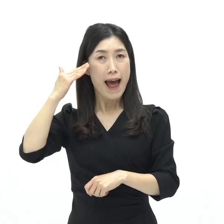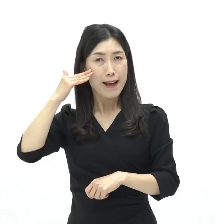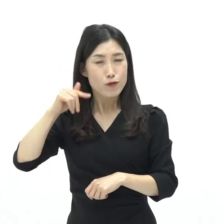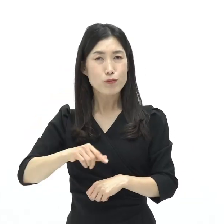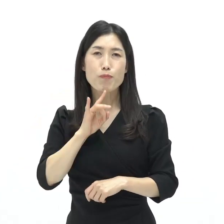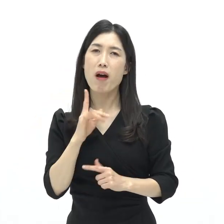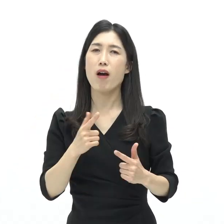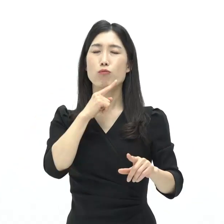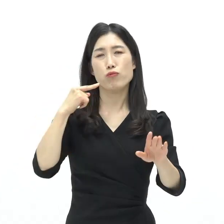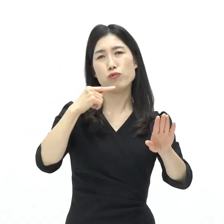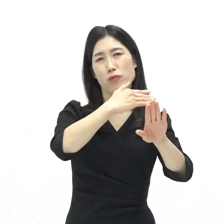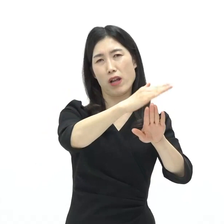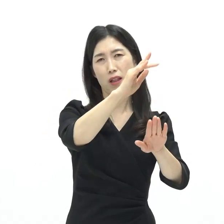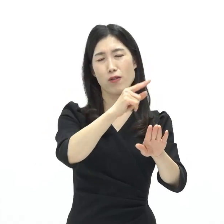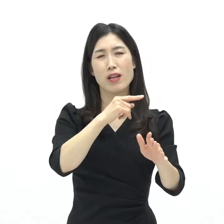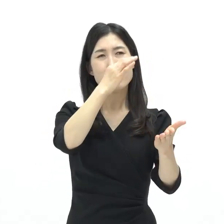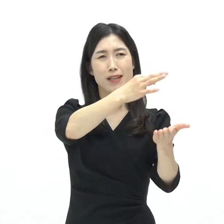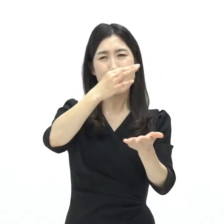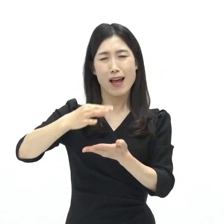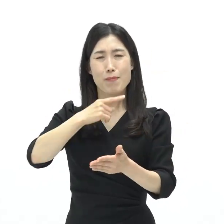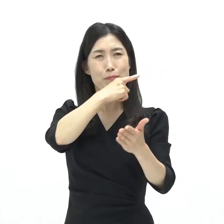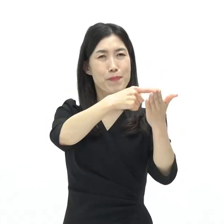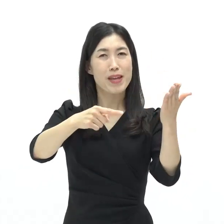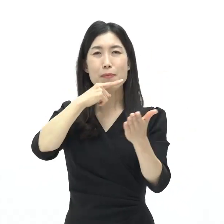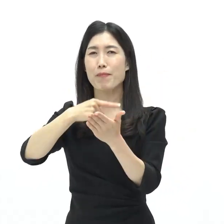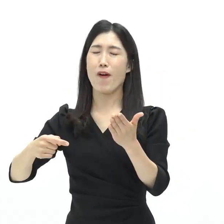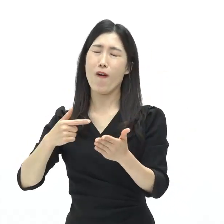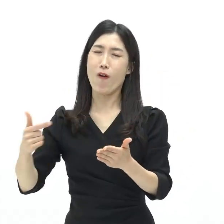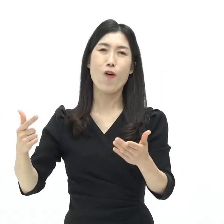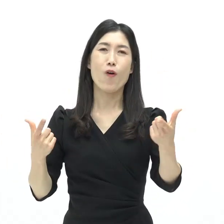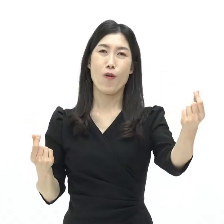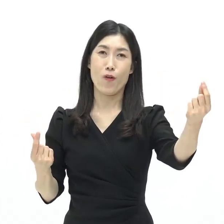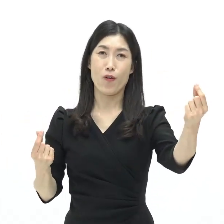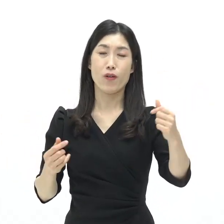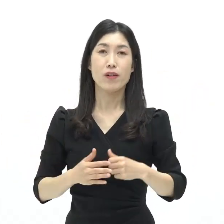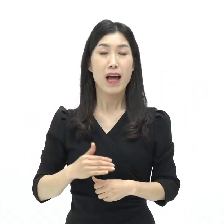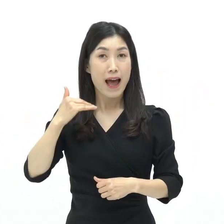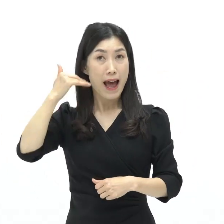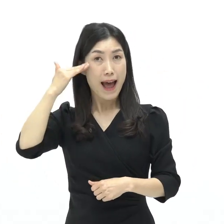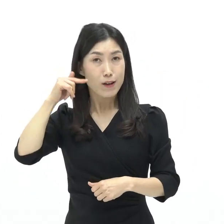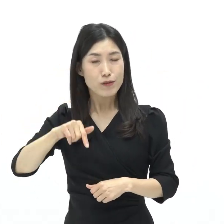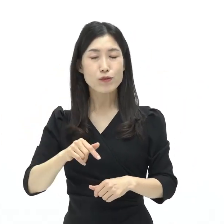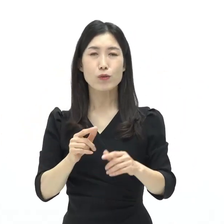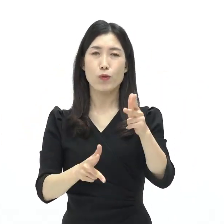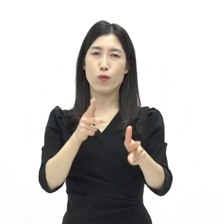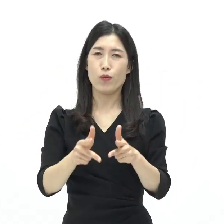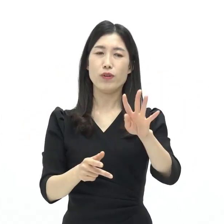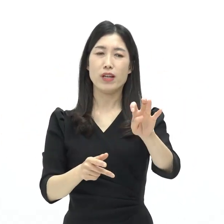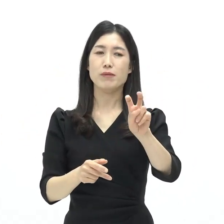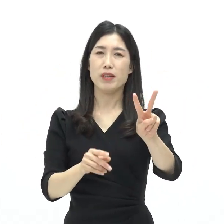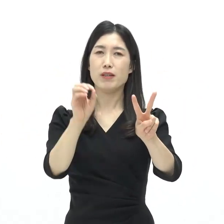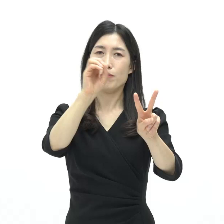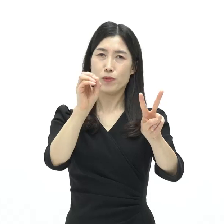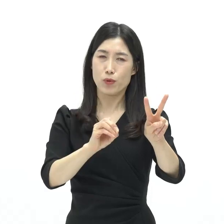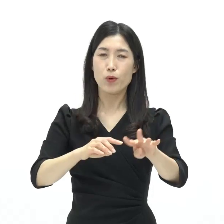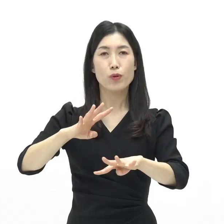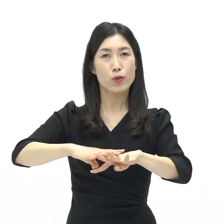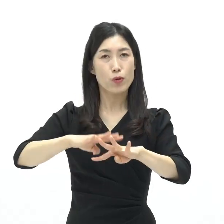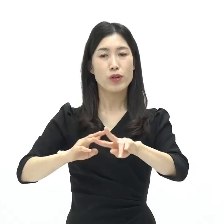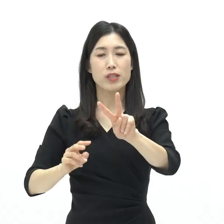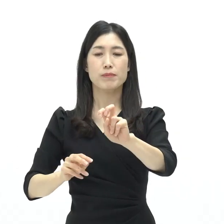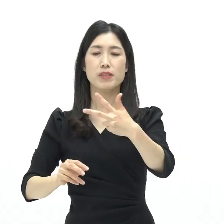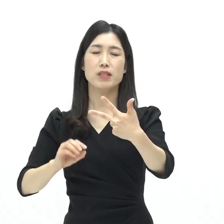우리나라와 북한 양쪽 모두 큰 재산 피해를 겪었는데요. 우리나라의 경우엔 공업 42%,